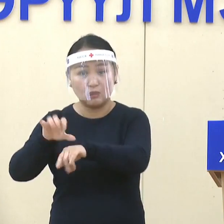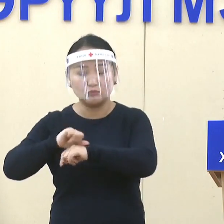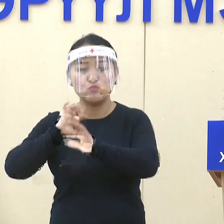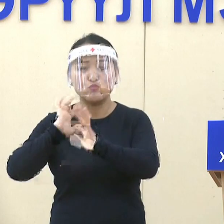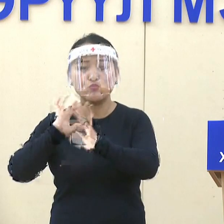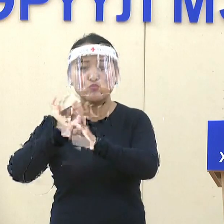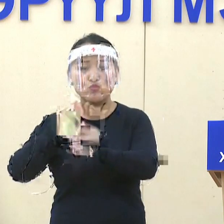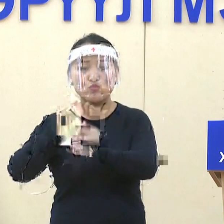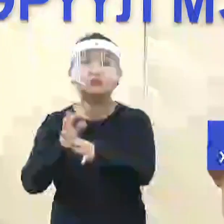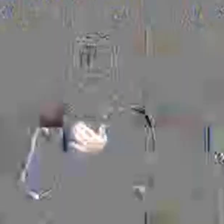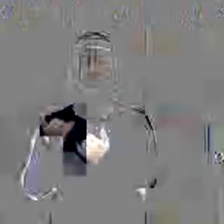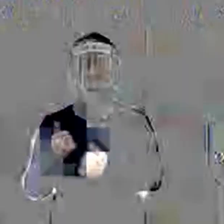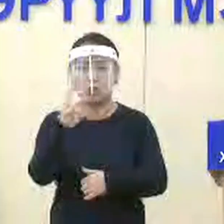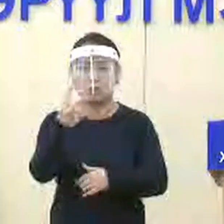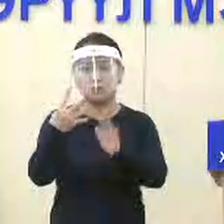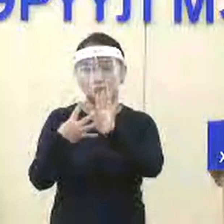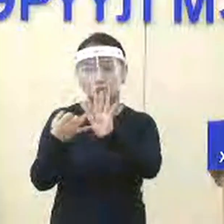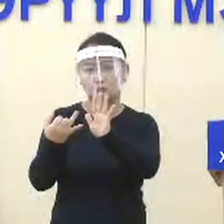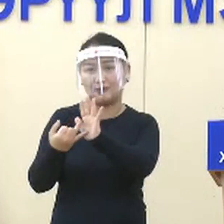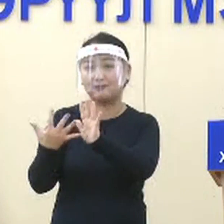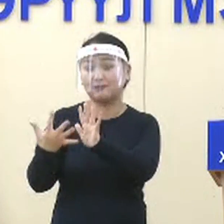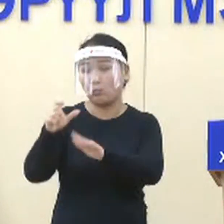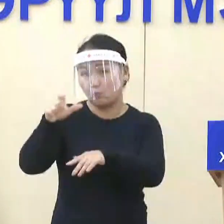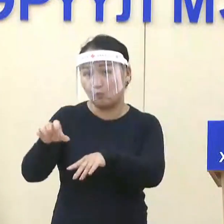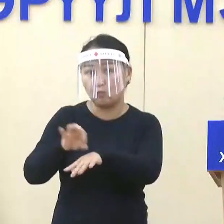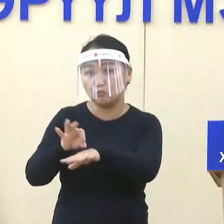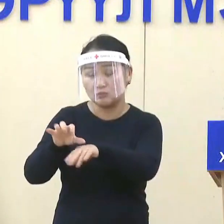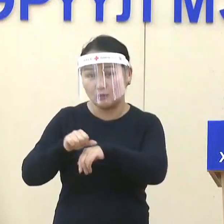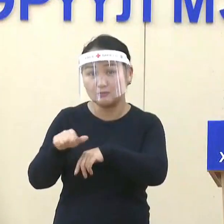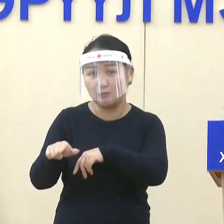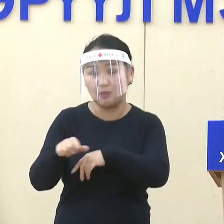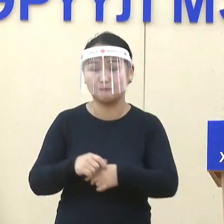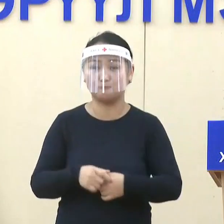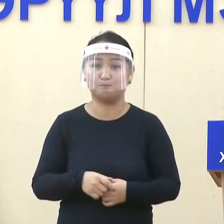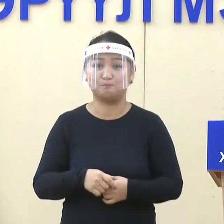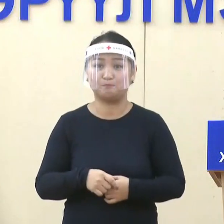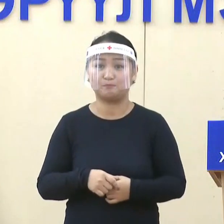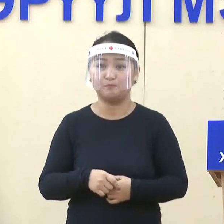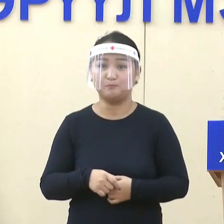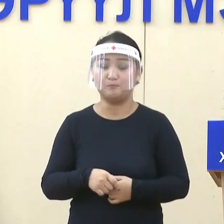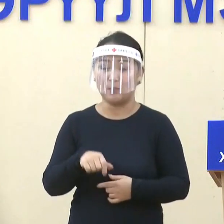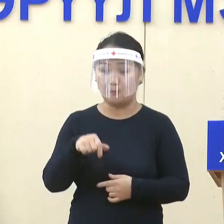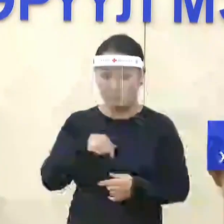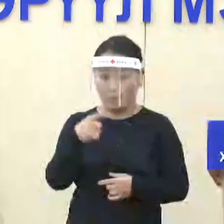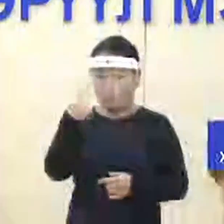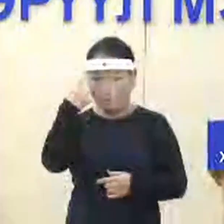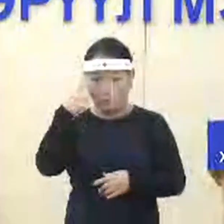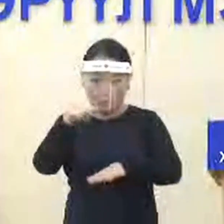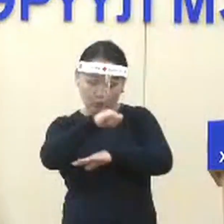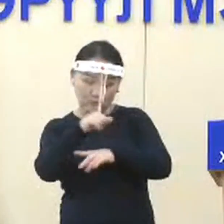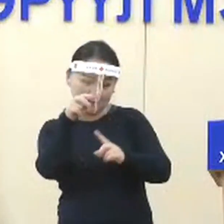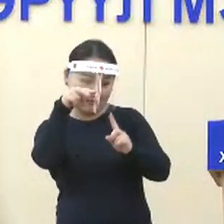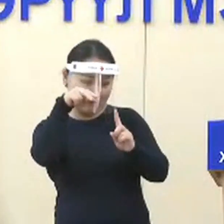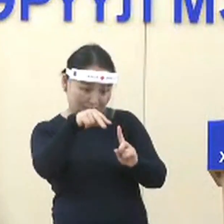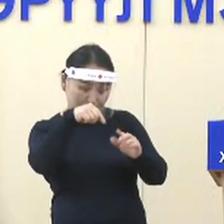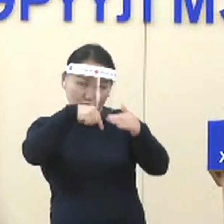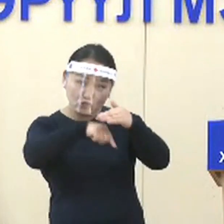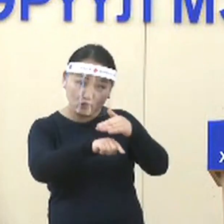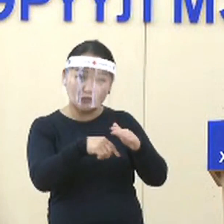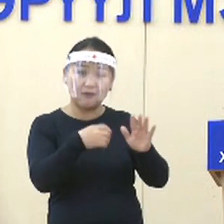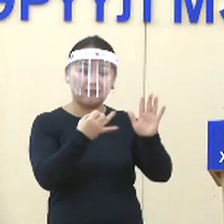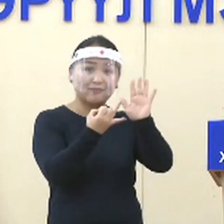тоо 2975 одоо болсон байна. За манай орны хувьд бол ажиглалтанд бол 87 хүн